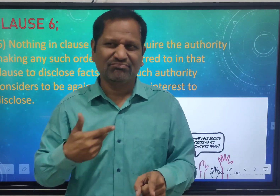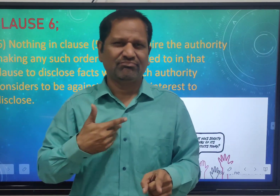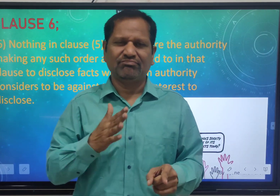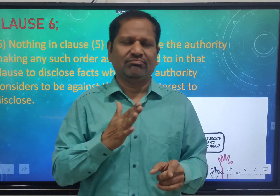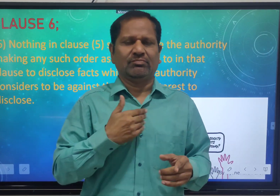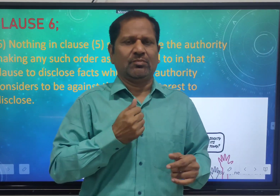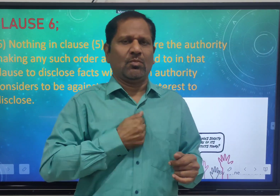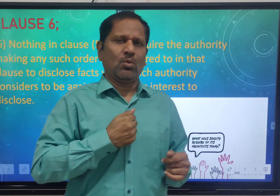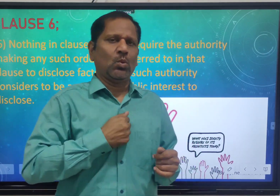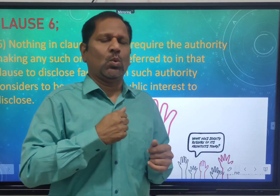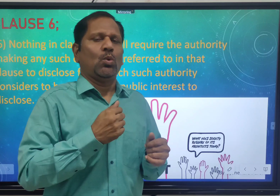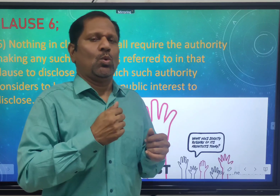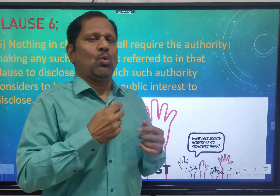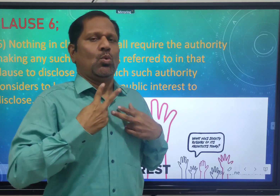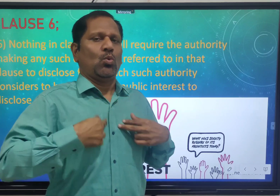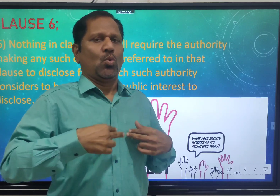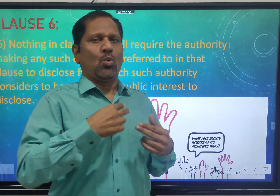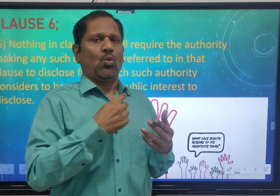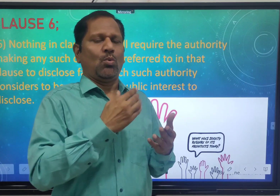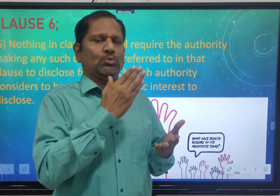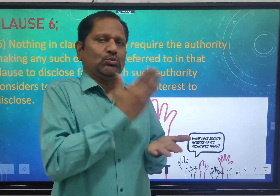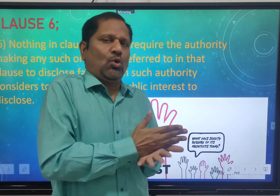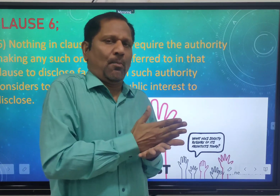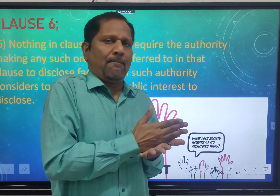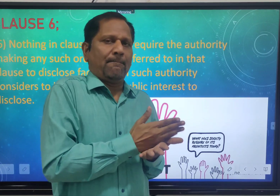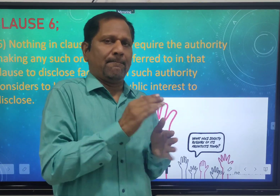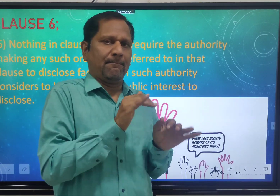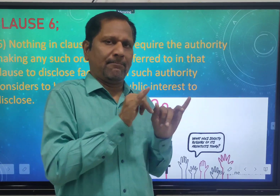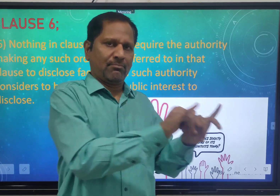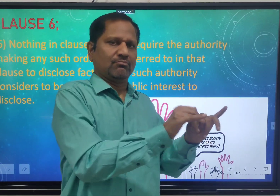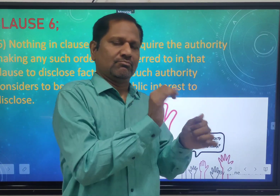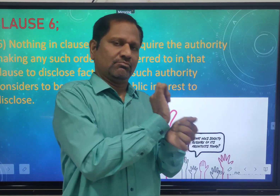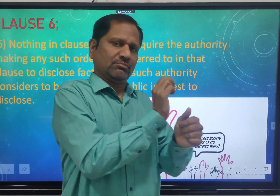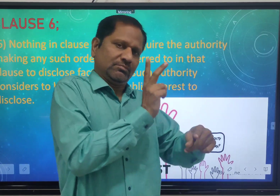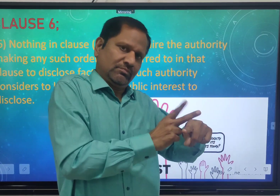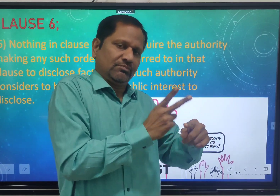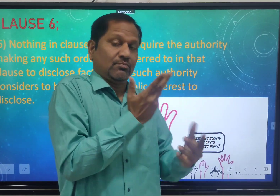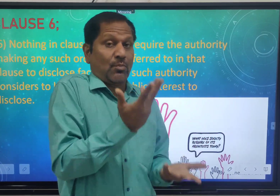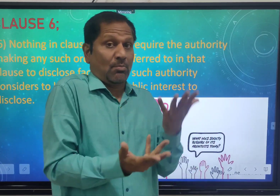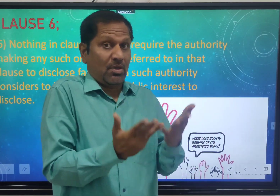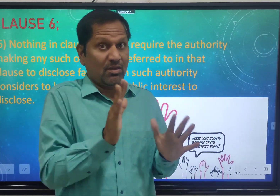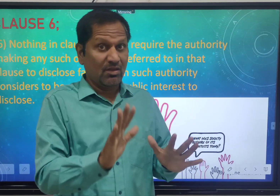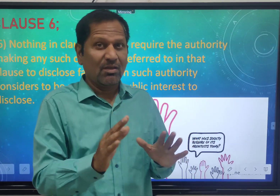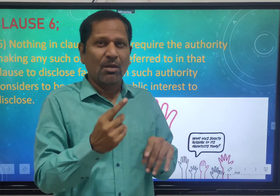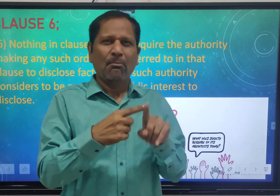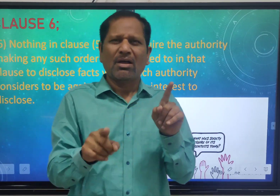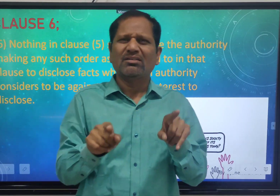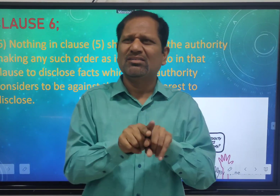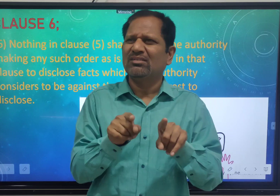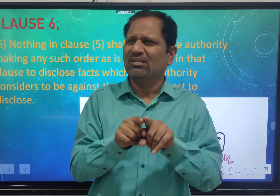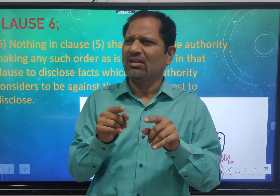गई हैं। तो अब कई बातें पब्लिक इंटरेस्ट स्वरूप की रहती हैं, तो वो